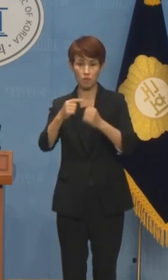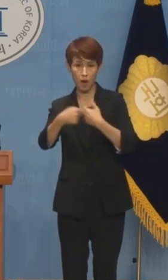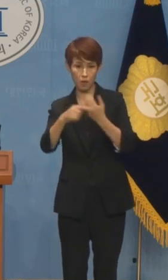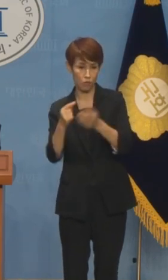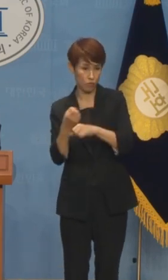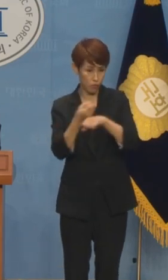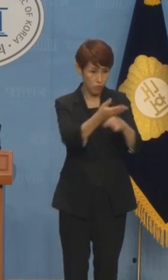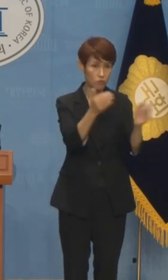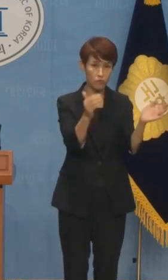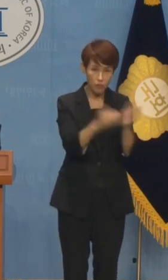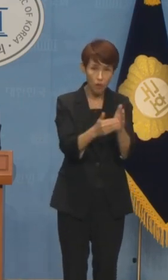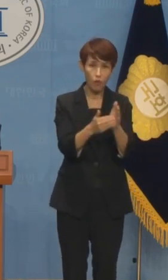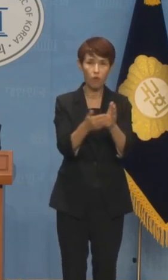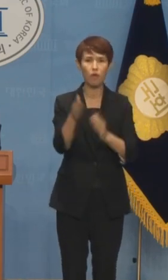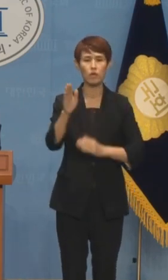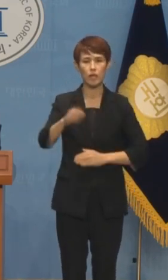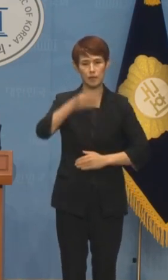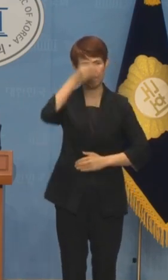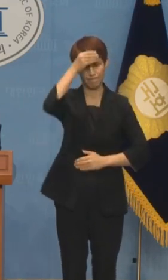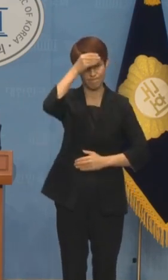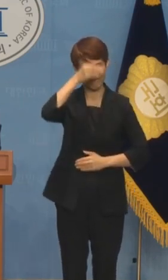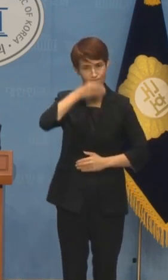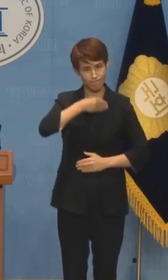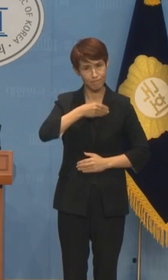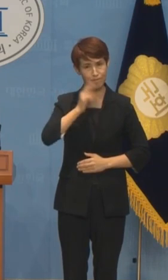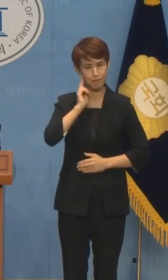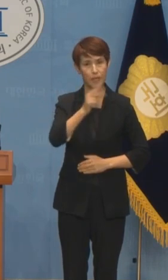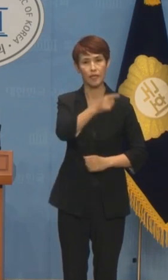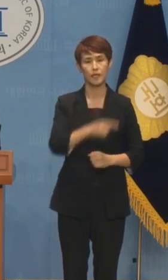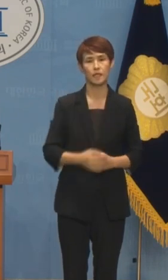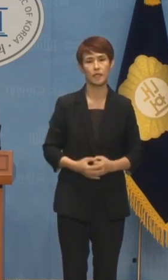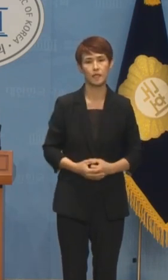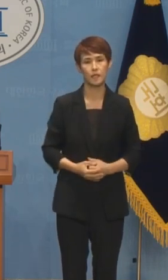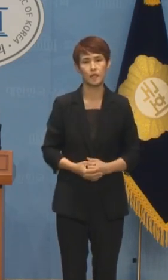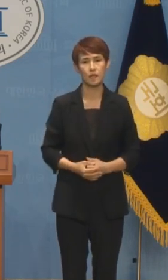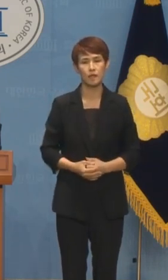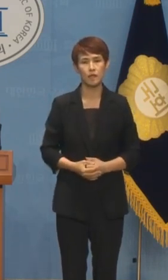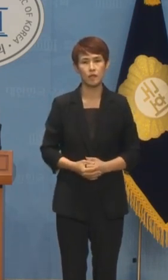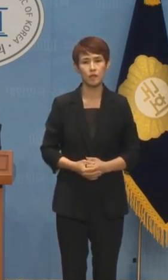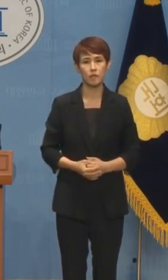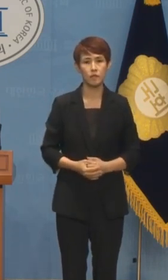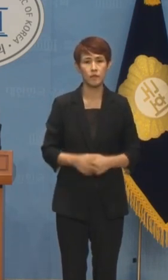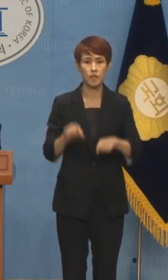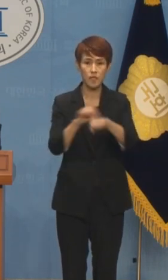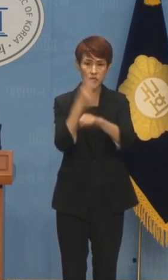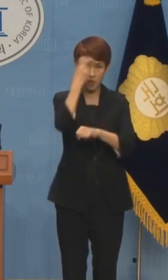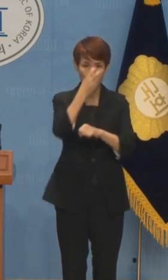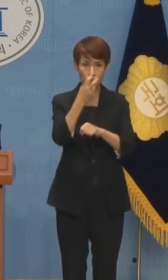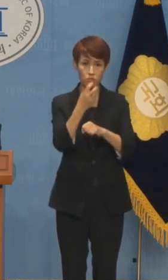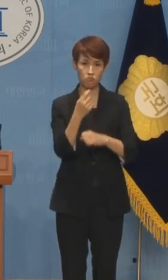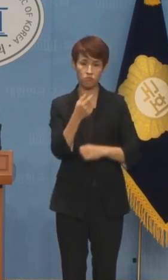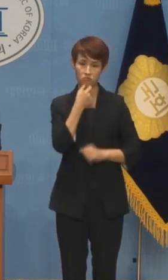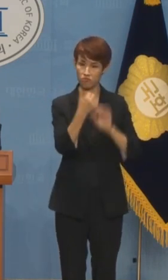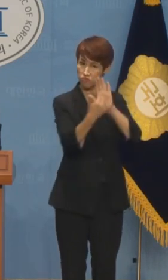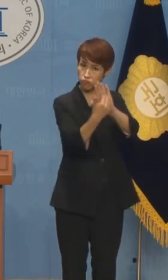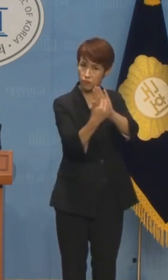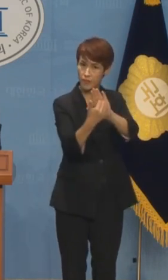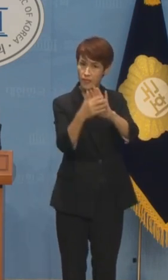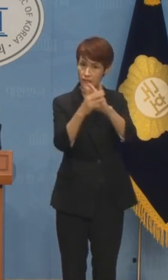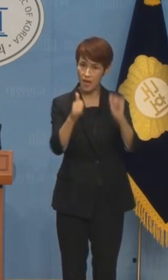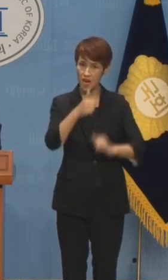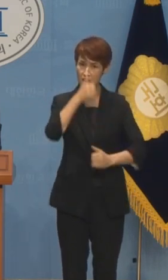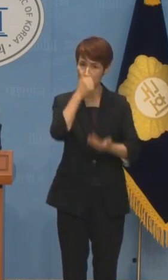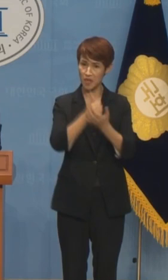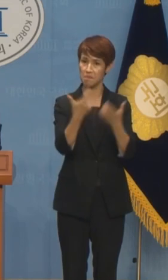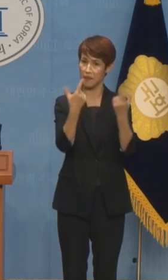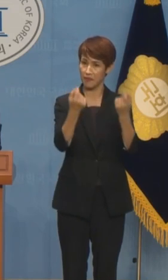없고 낯뜨거운 뻔뻔함만 넘쳐납니다. 특검을 거부하는 자가 범인이라던